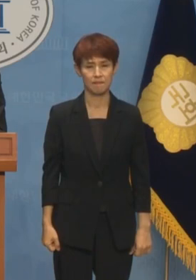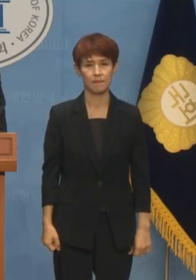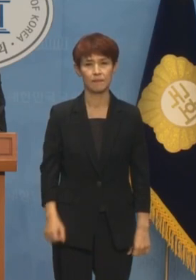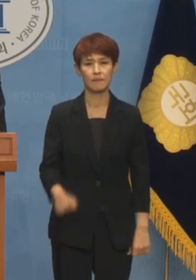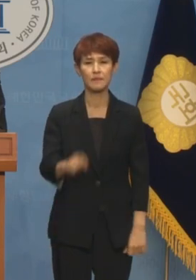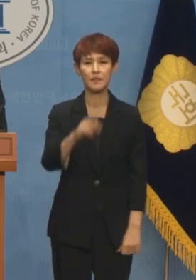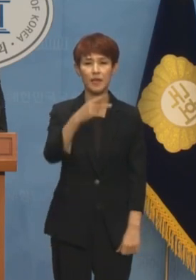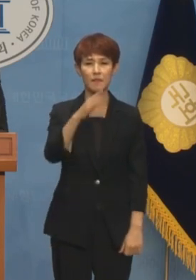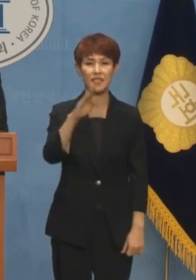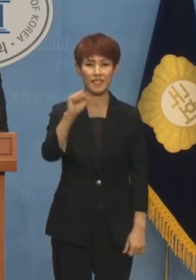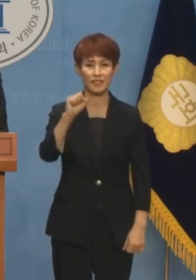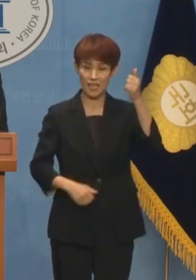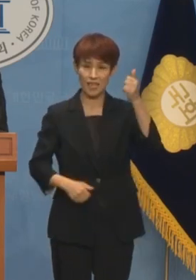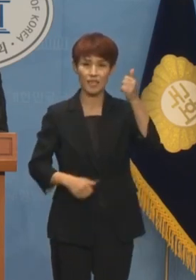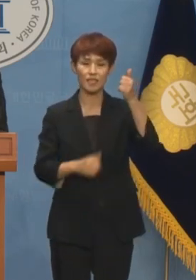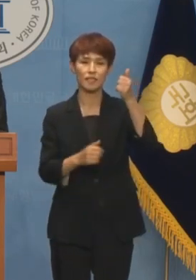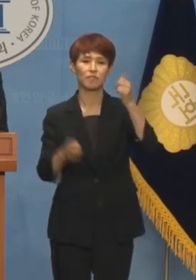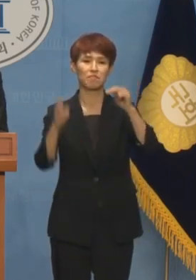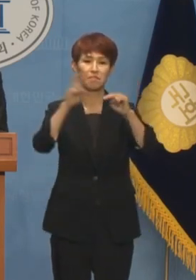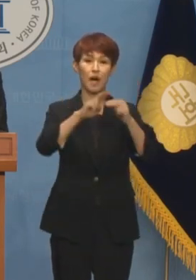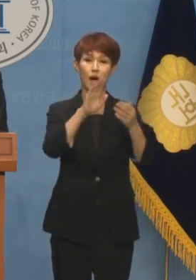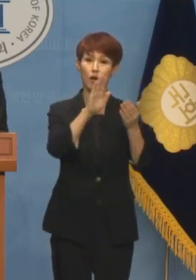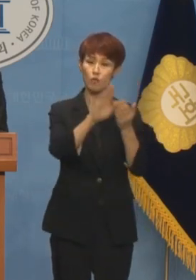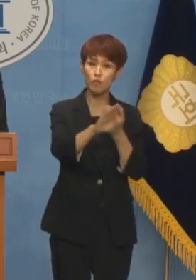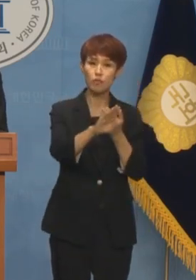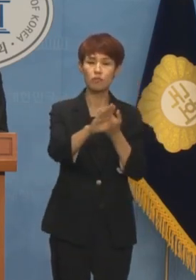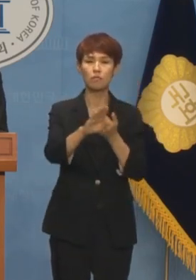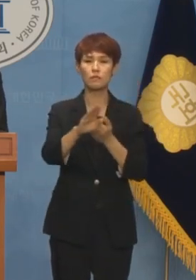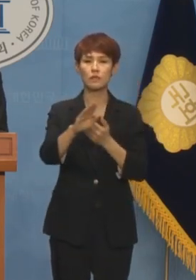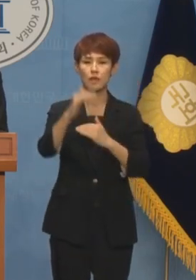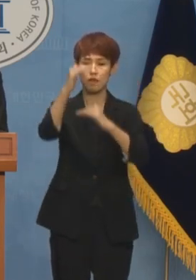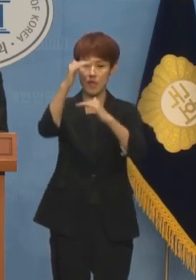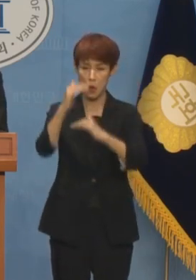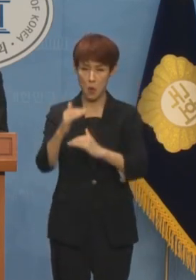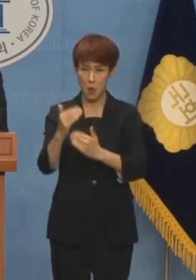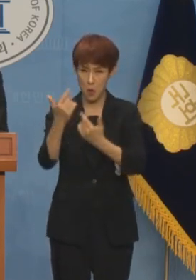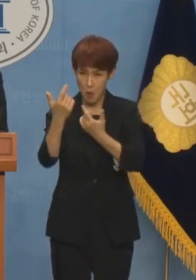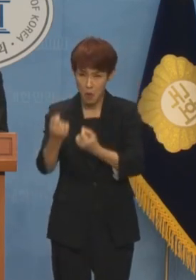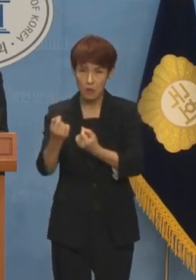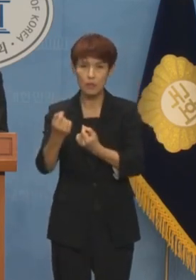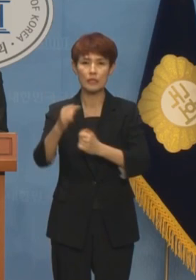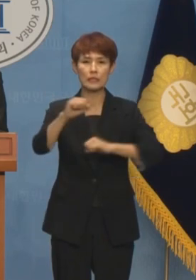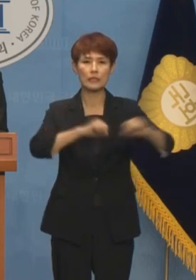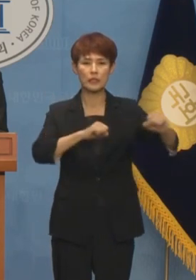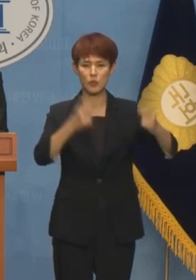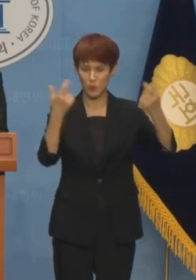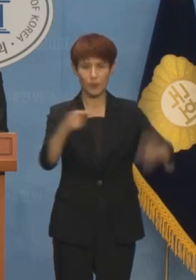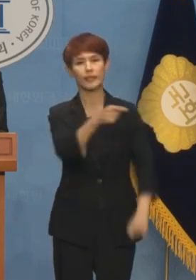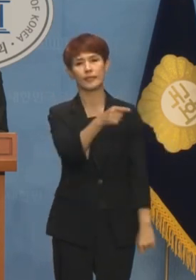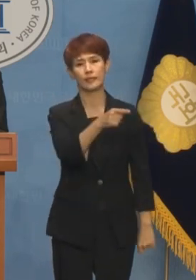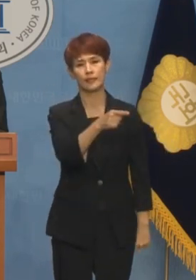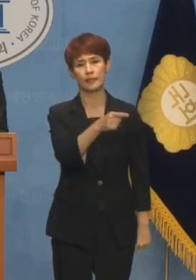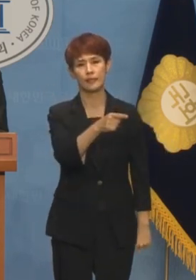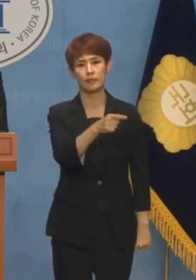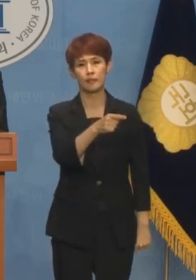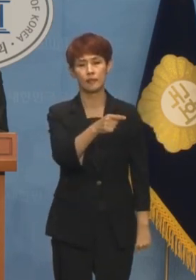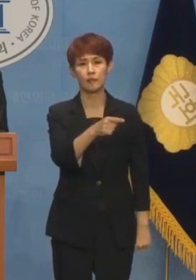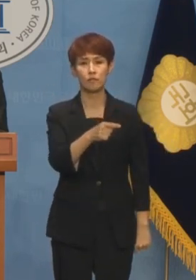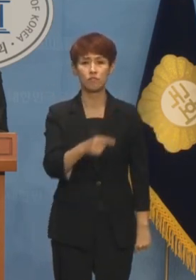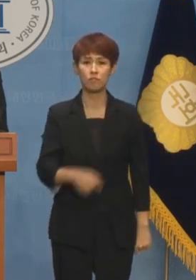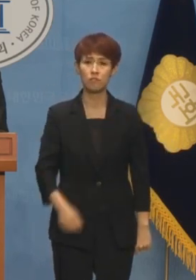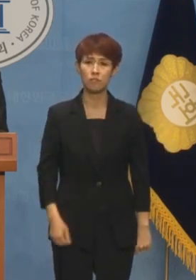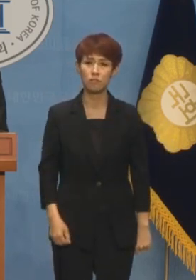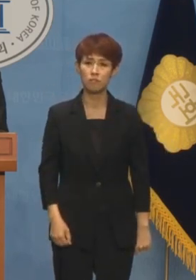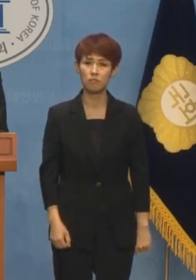박민 사장은 KBS 취임 직 해당 문건에 나와 있는 대로 똑같이 행동했습니다.